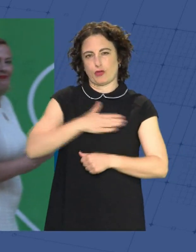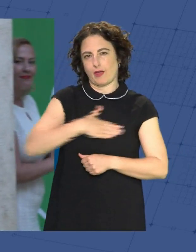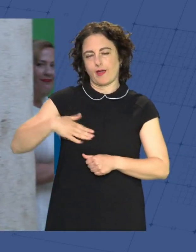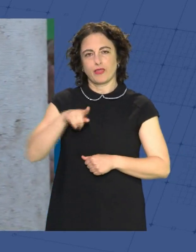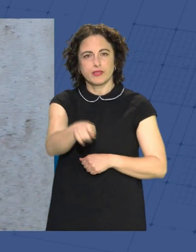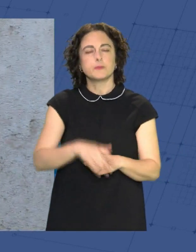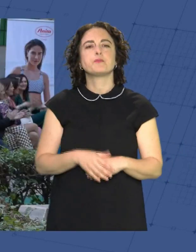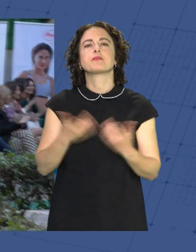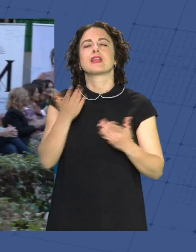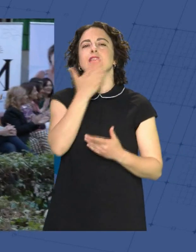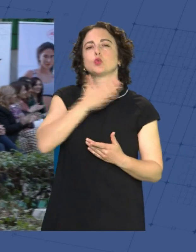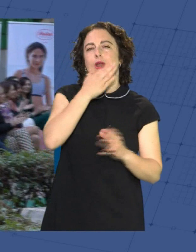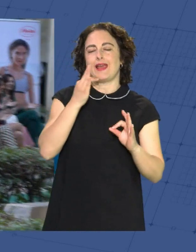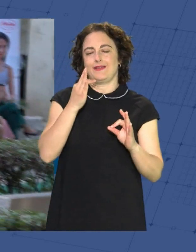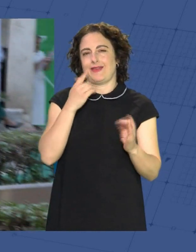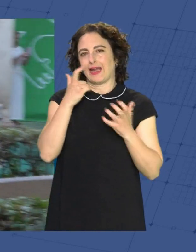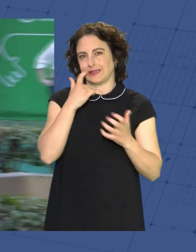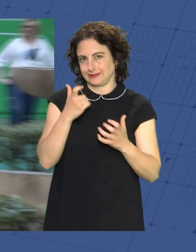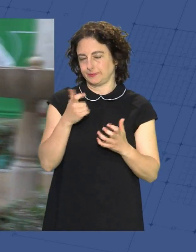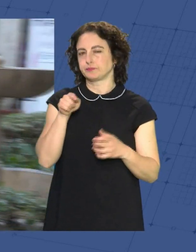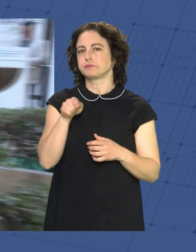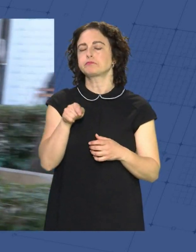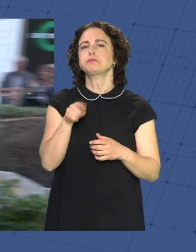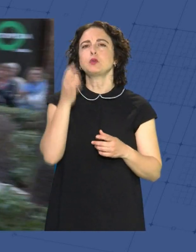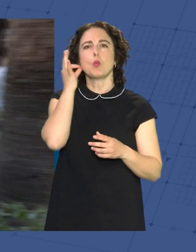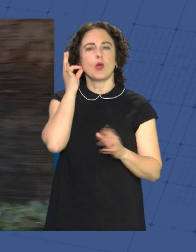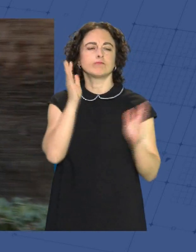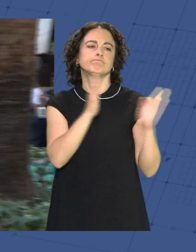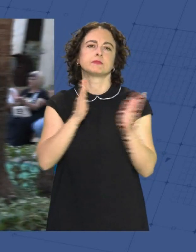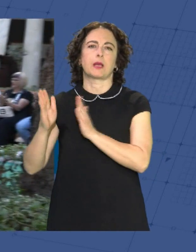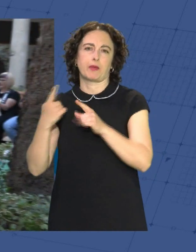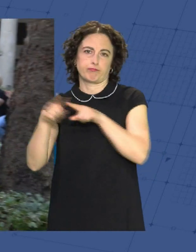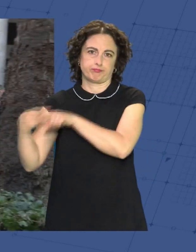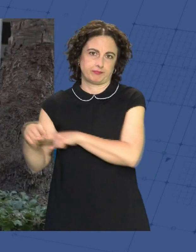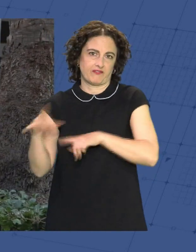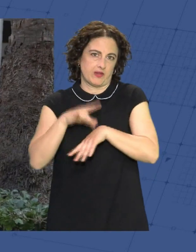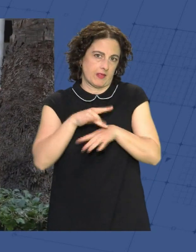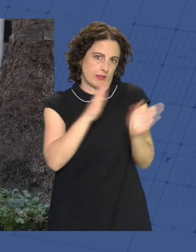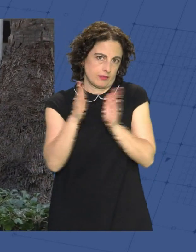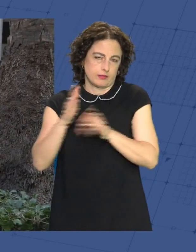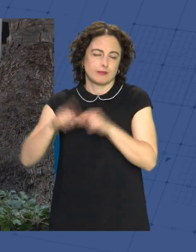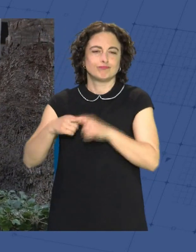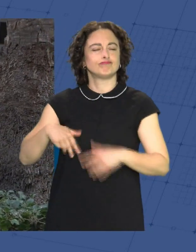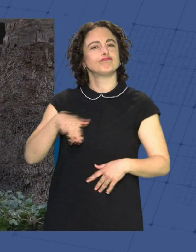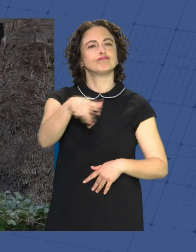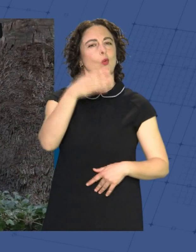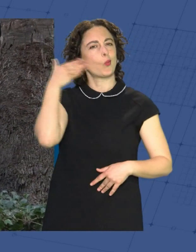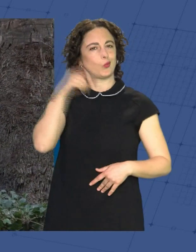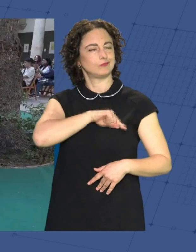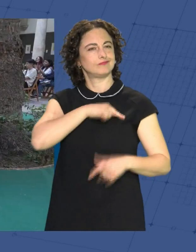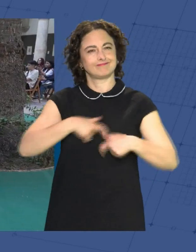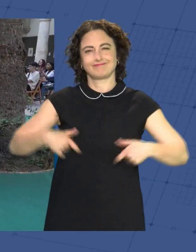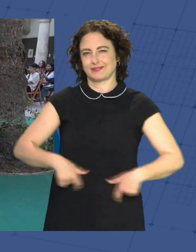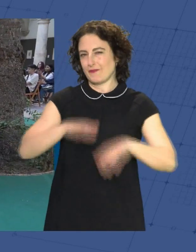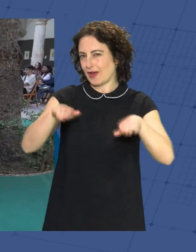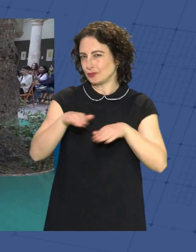en la Escuela de Arte y Superior de Diseño Carlos Pérez Siquier. Mujeres que se encuentran en diferentes procesos de la enfermedad que pasean orgullosas las tendencias de baño y lencería